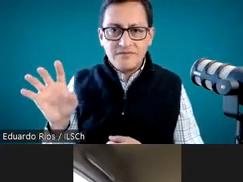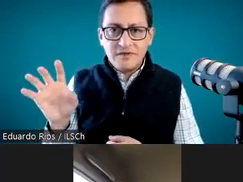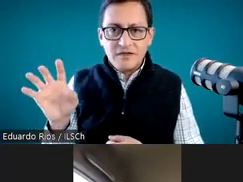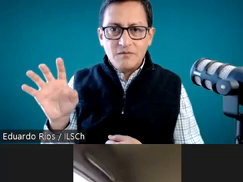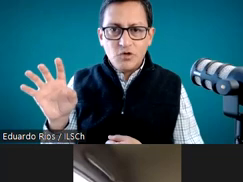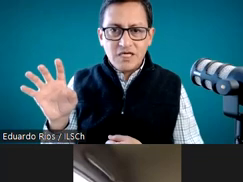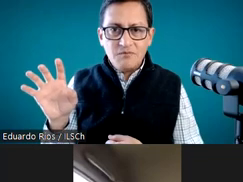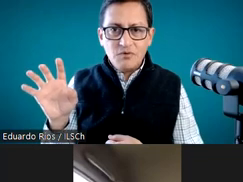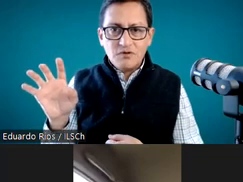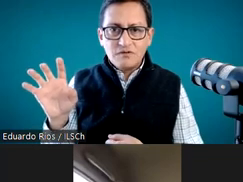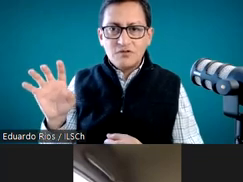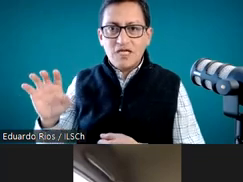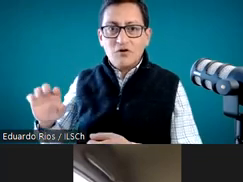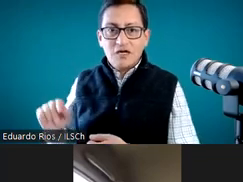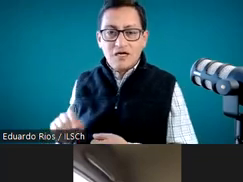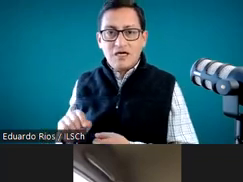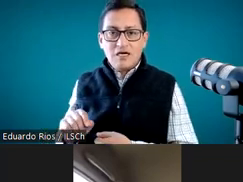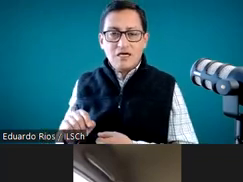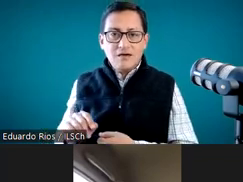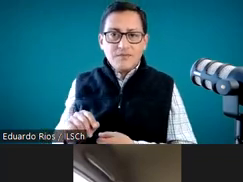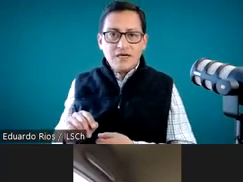vida. Por ejemplo, si yo le hago